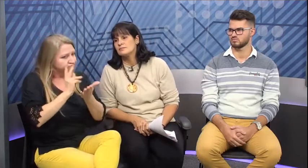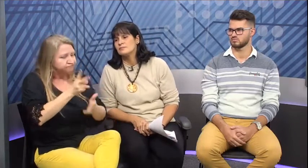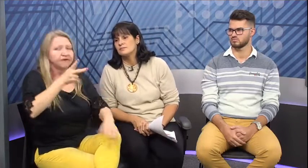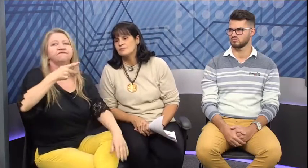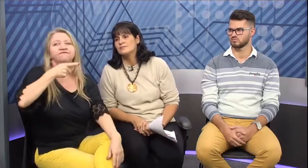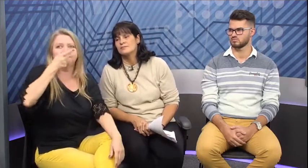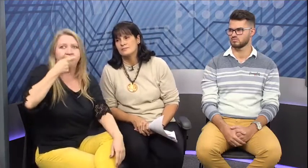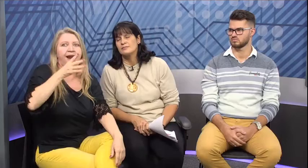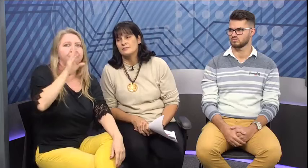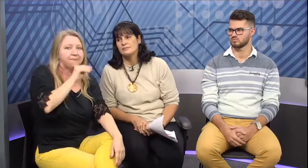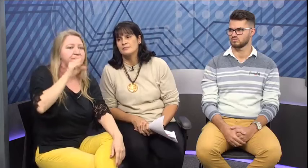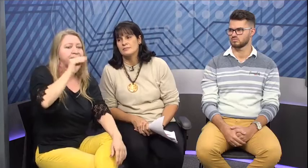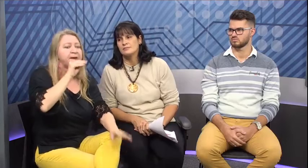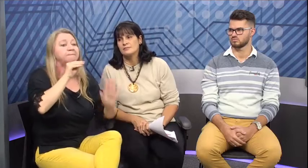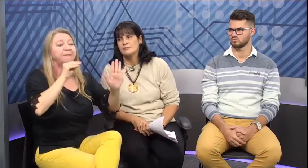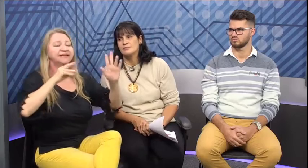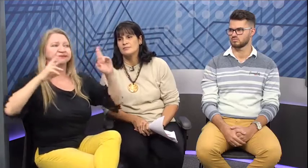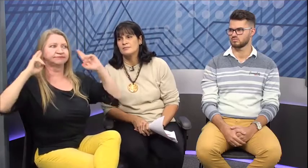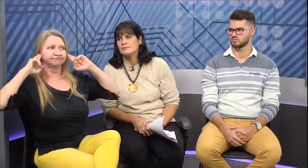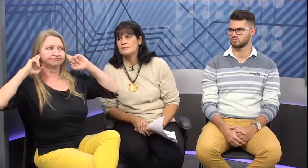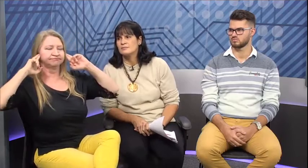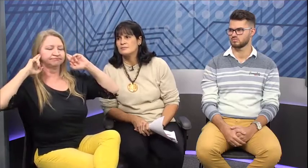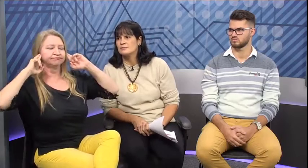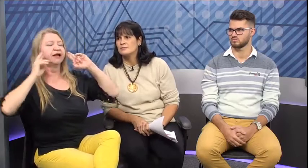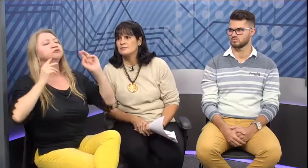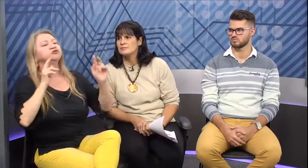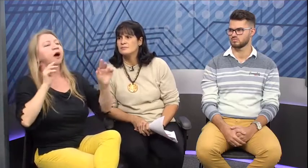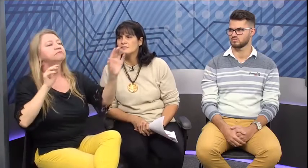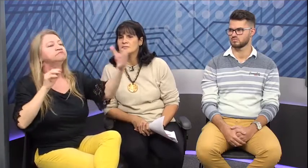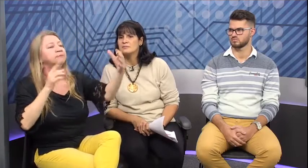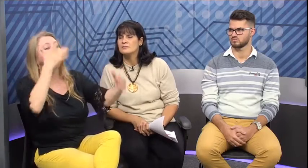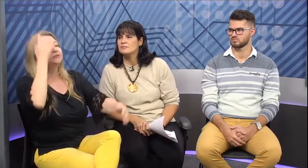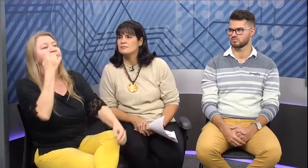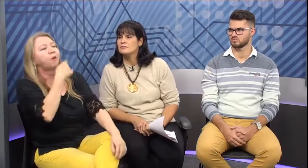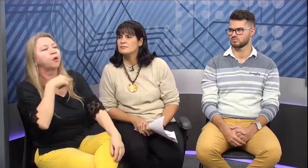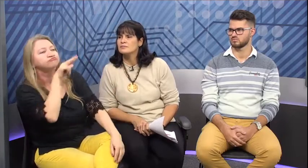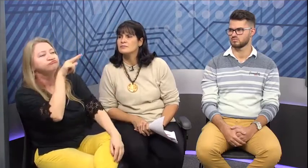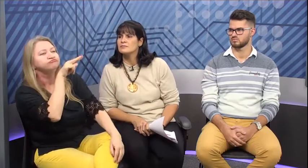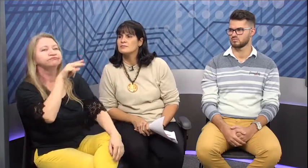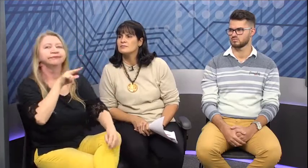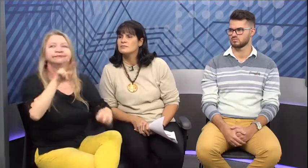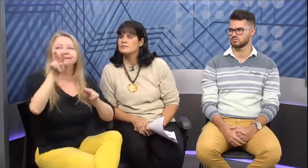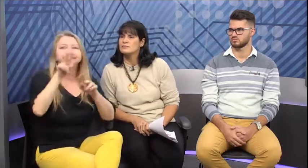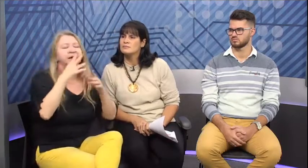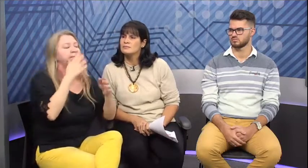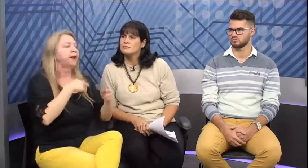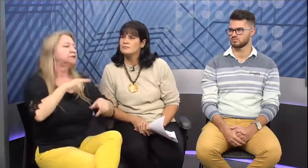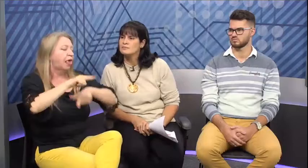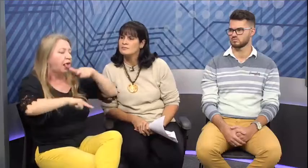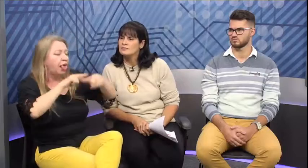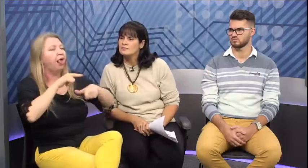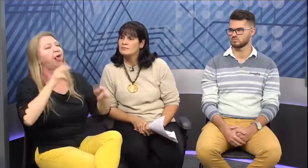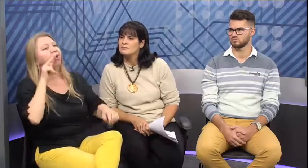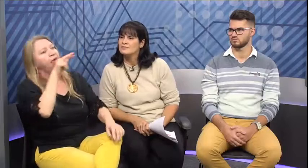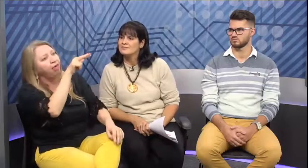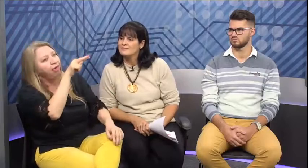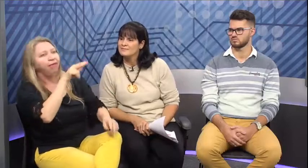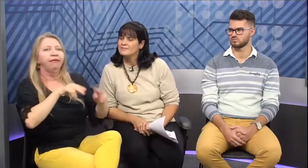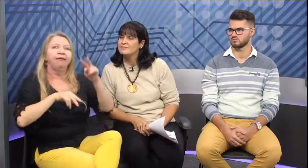momento. Né? Porque eu oralizava, mas não ouvia. Então, se alguém falava um pouquinho devagar, eu fazia acompanhamento